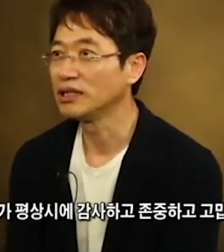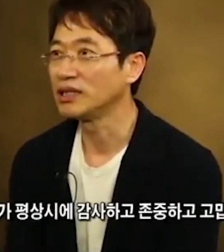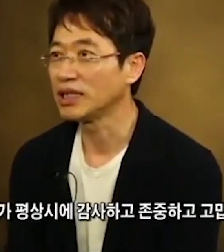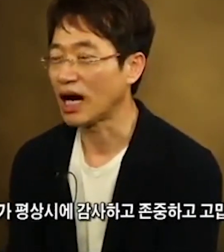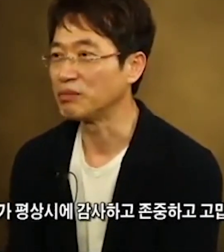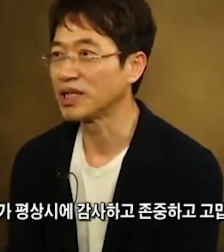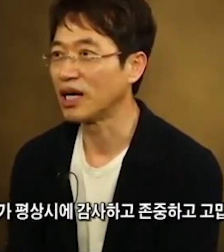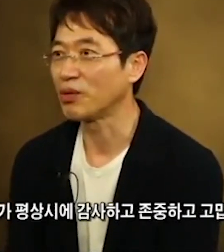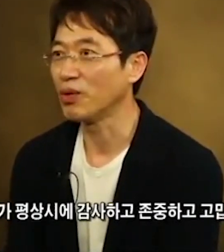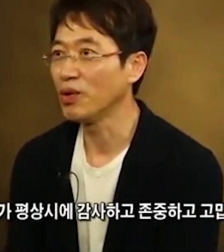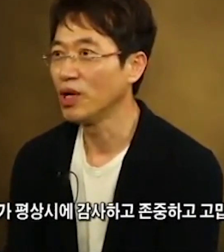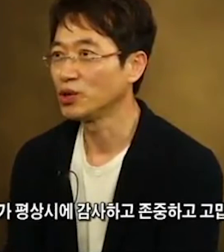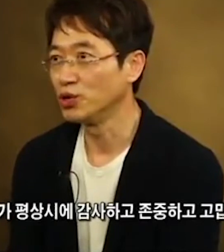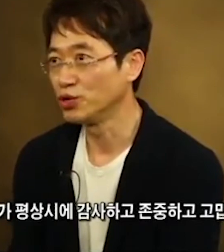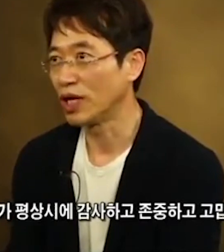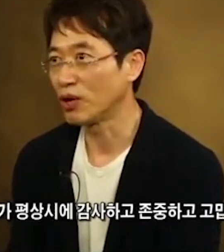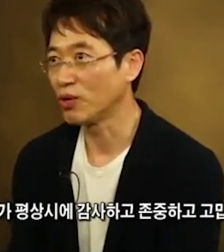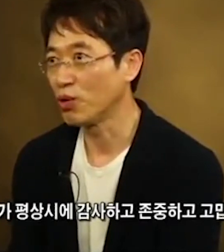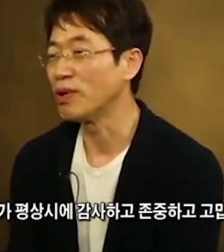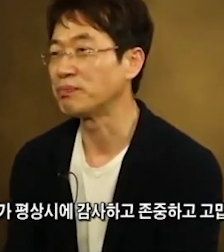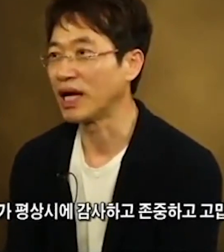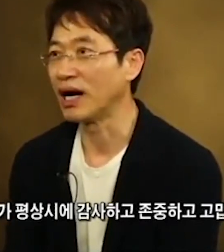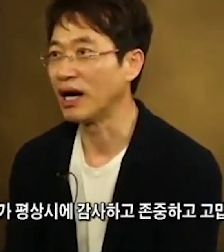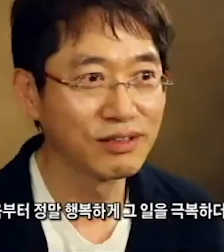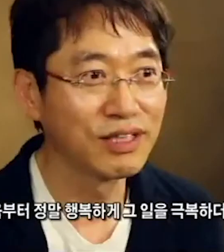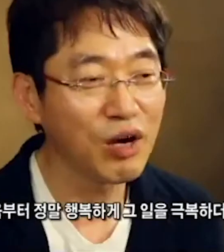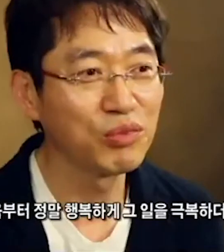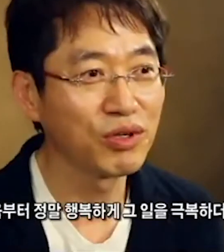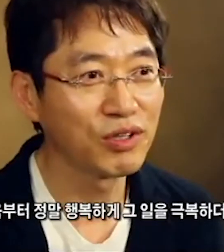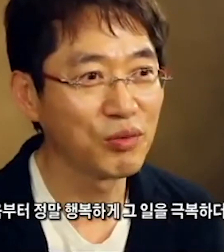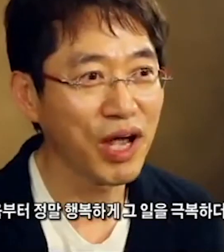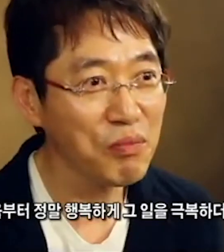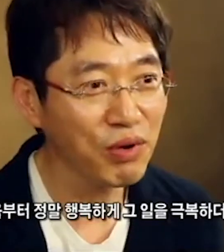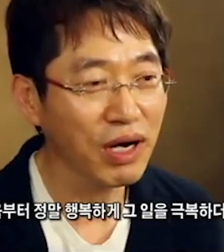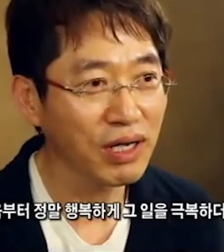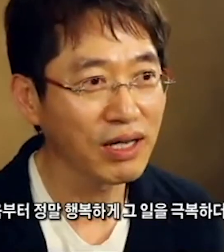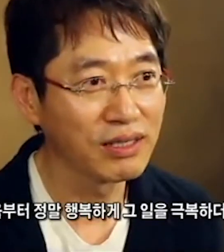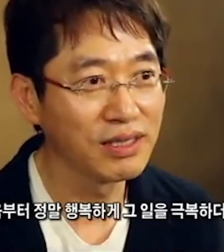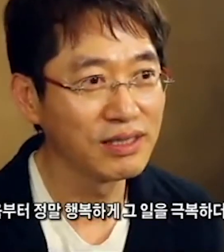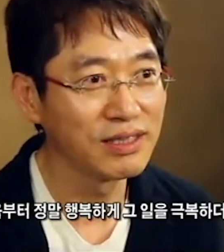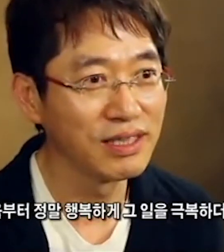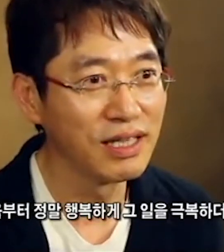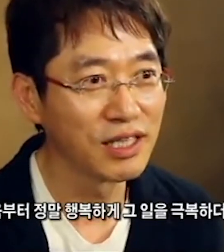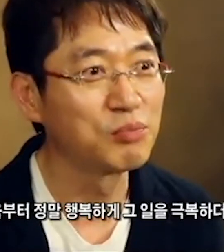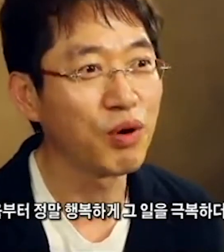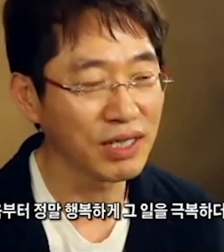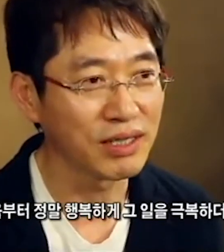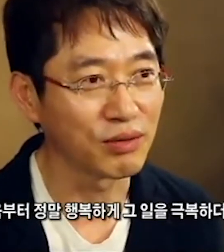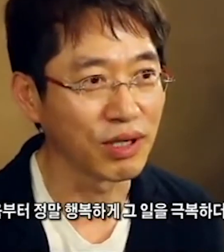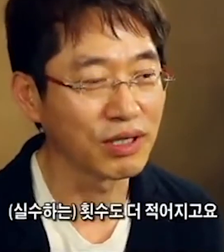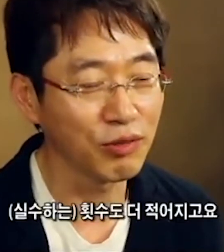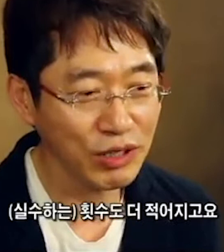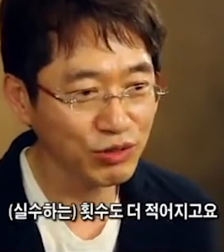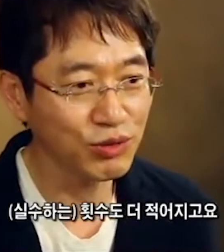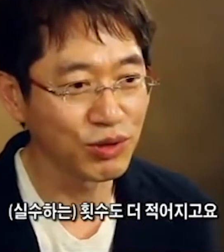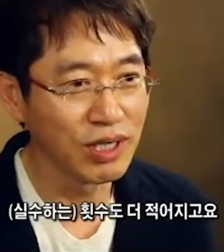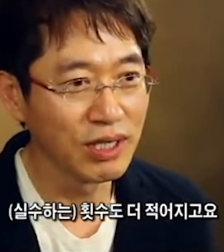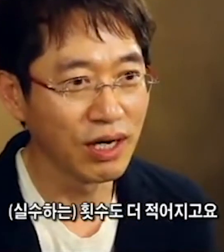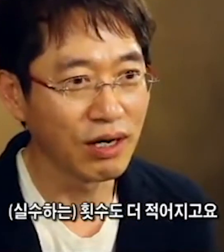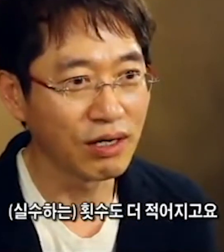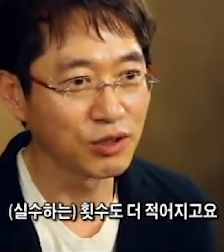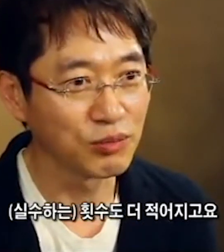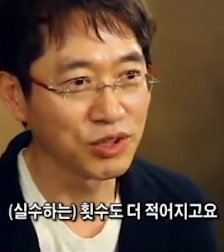평상시에 진짜 감사하고 존중하고 고맙다. 그 다음부터는 너무 행복하게 그 일을 극복하더라고요. 그래서